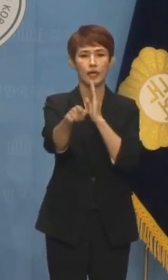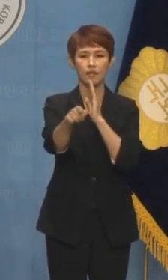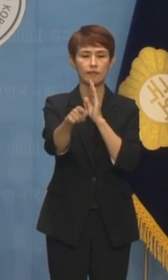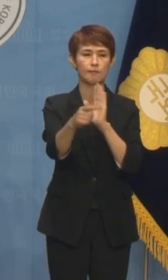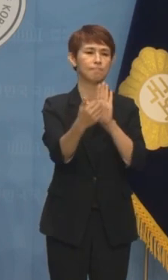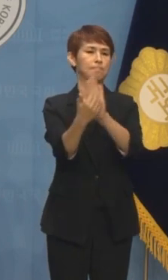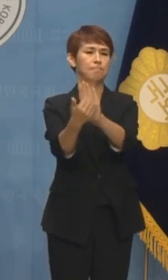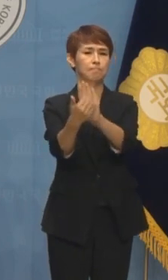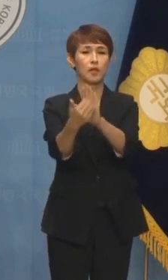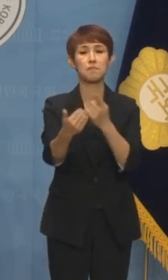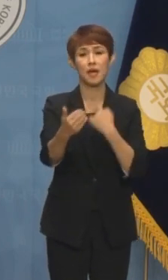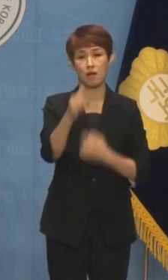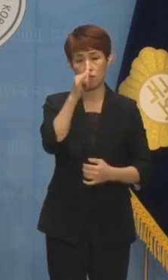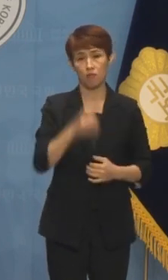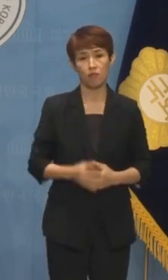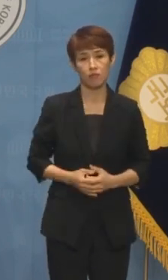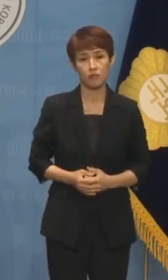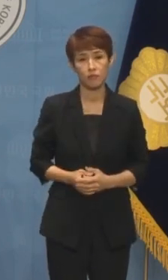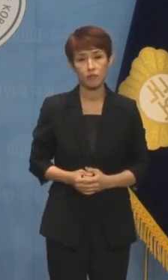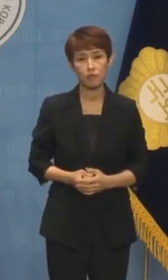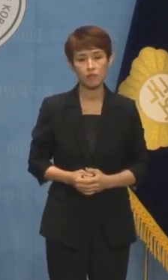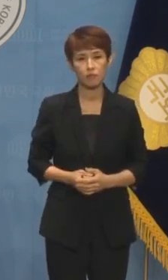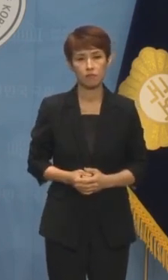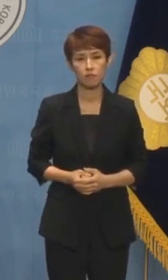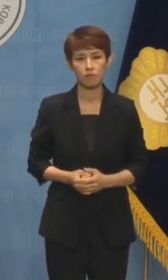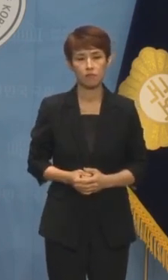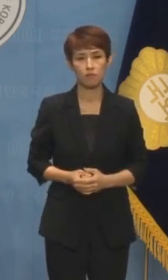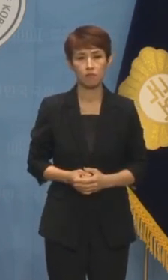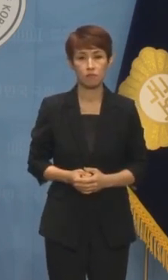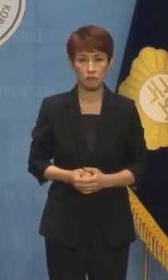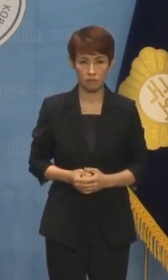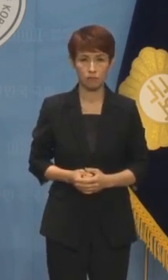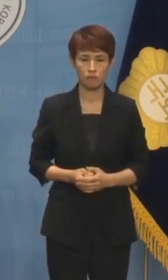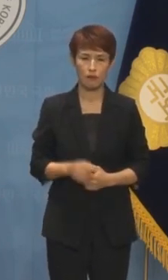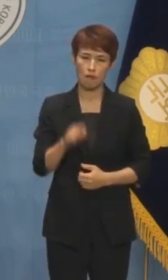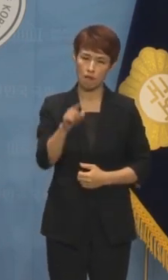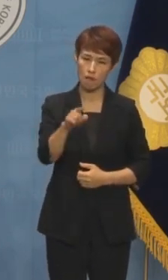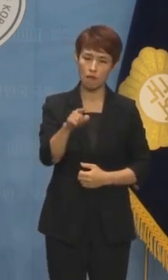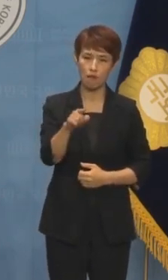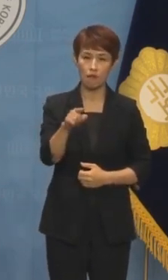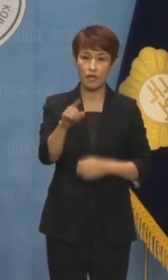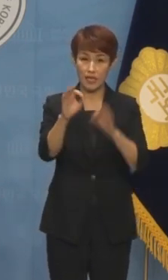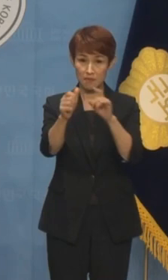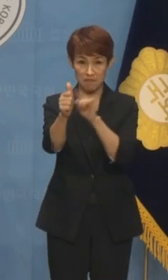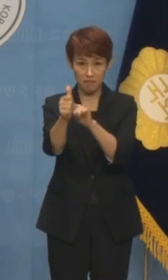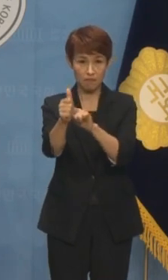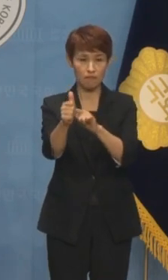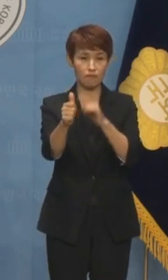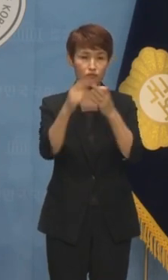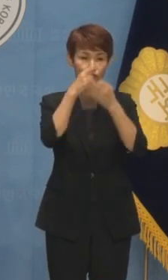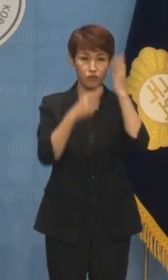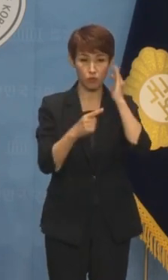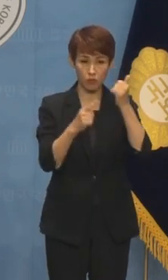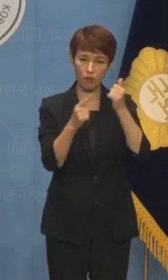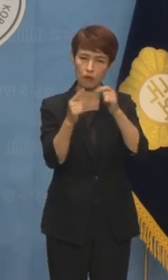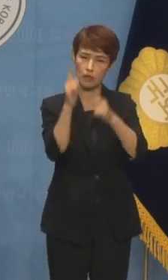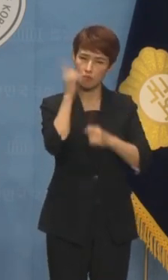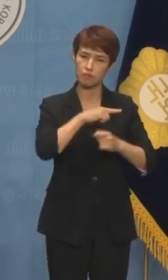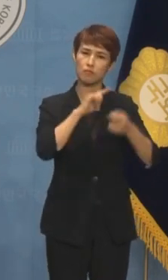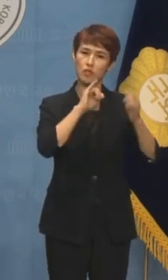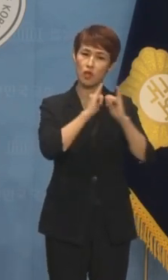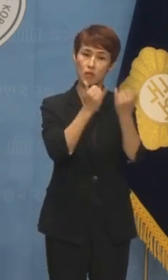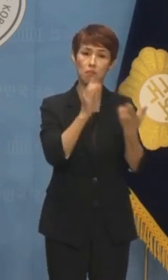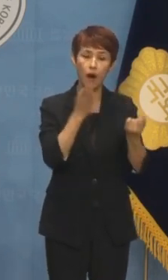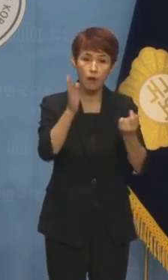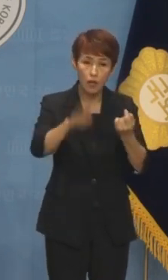신청을 내기까지 했습니다. 누가 보기에도 악연이라면 악연인데 그런 상황에서도 다시